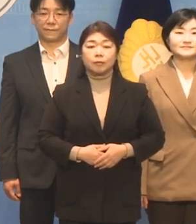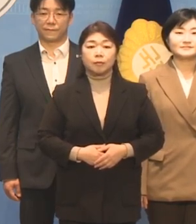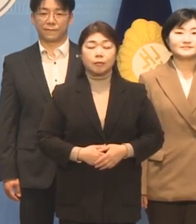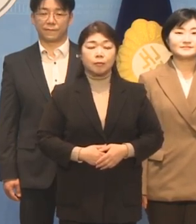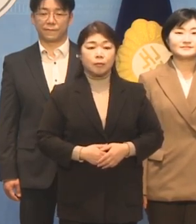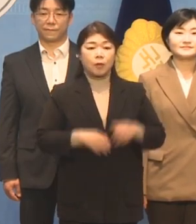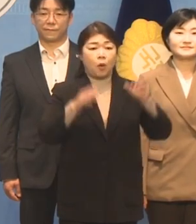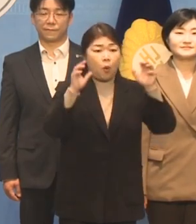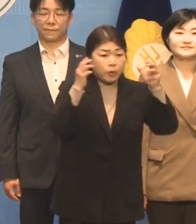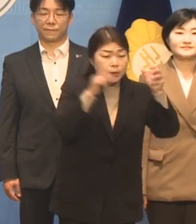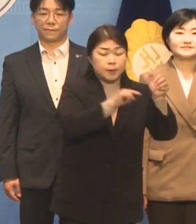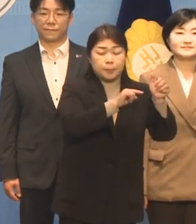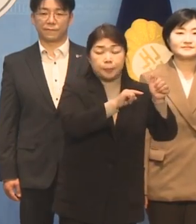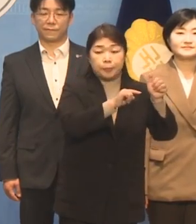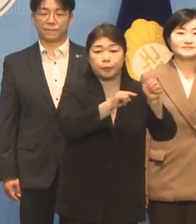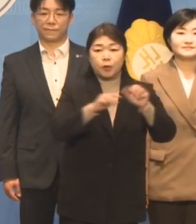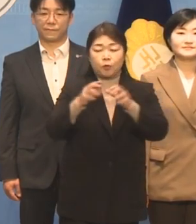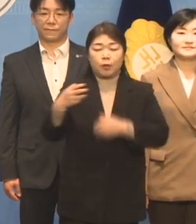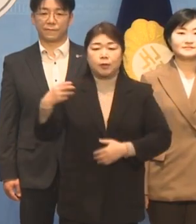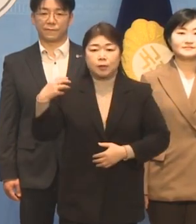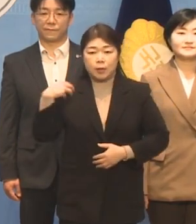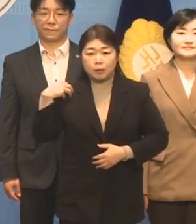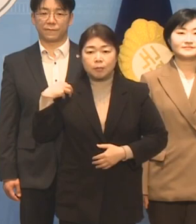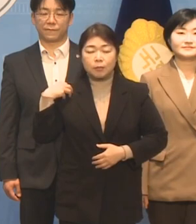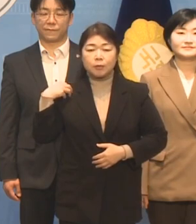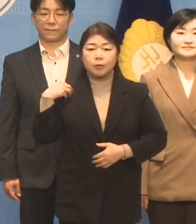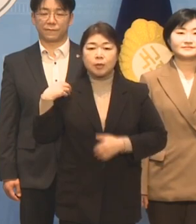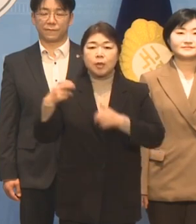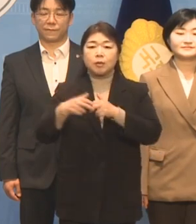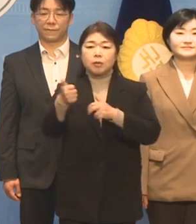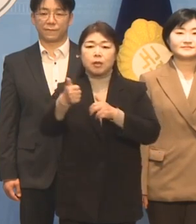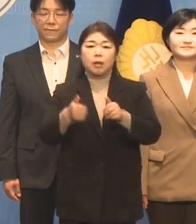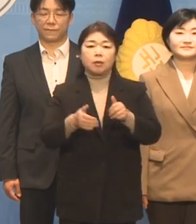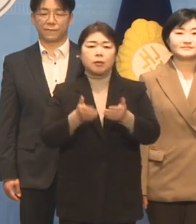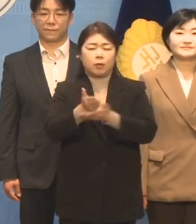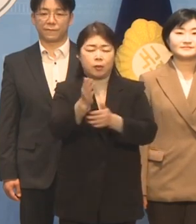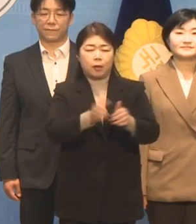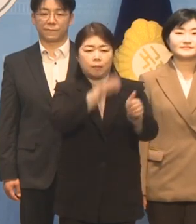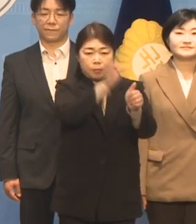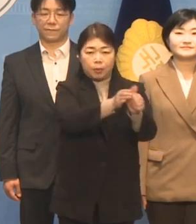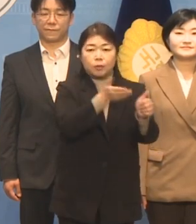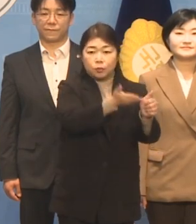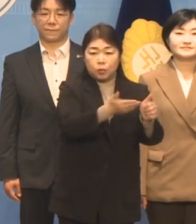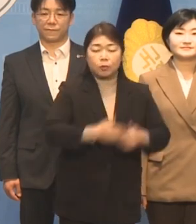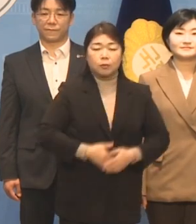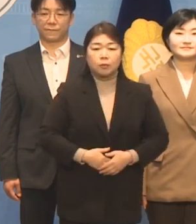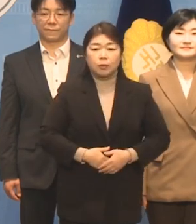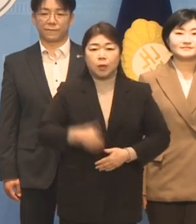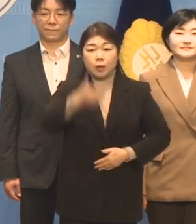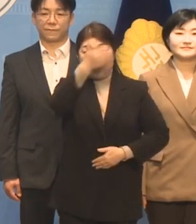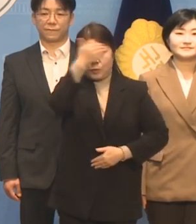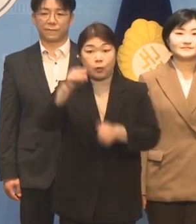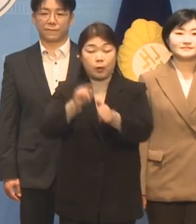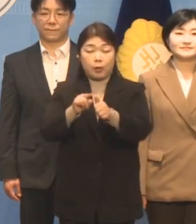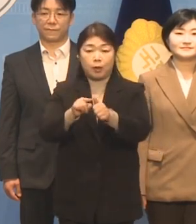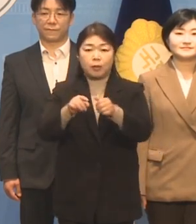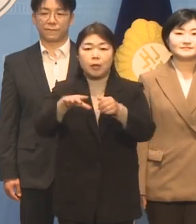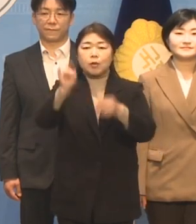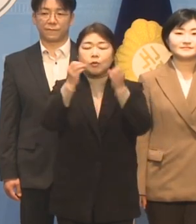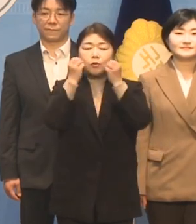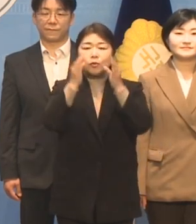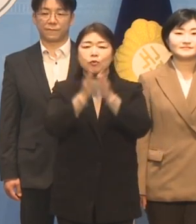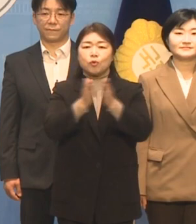어린이에게 국가 책임 주치의를, 청년에겐 첫 출발 기본소득을.